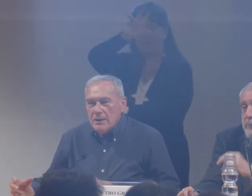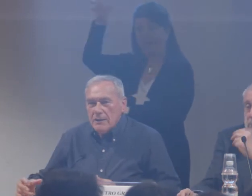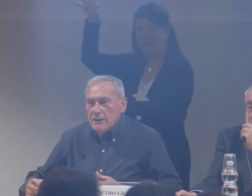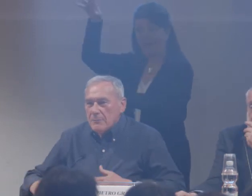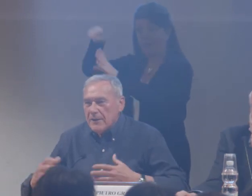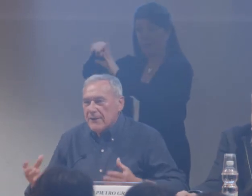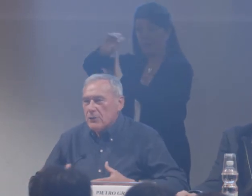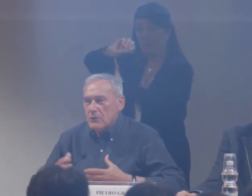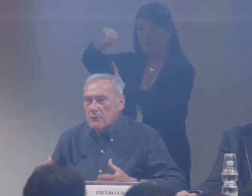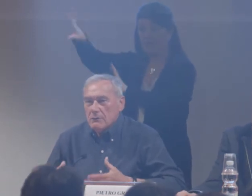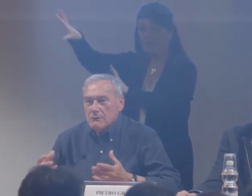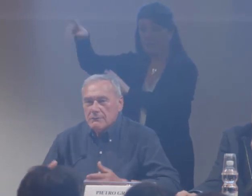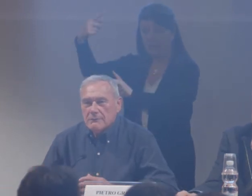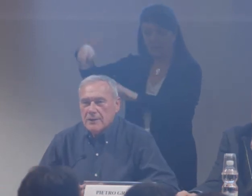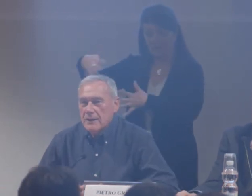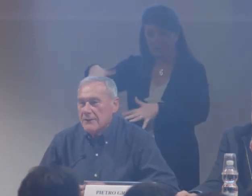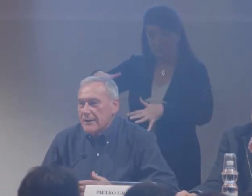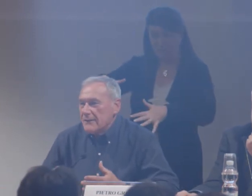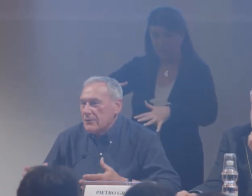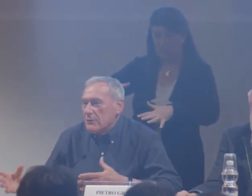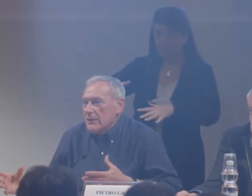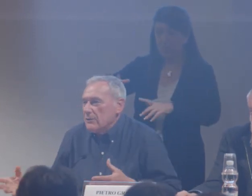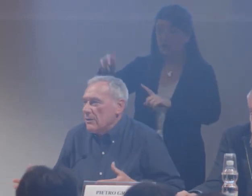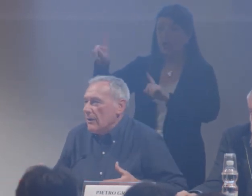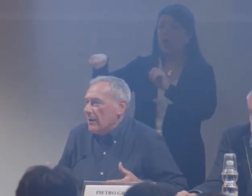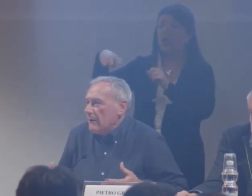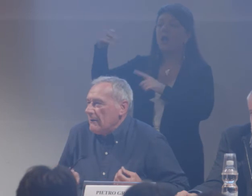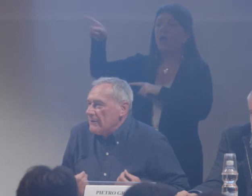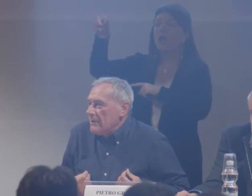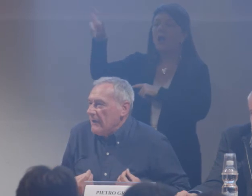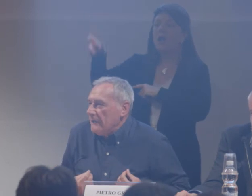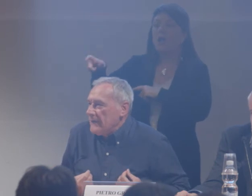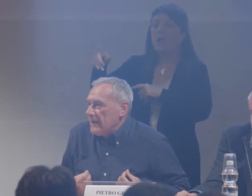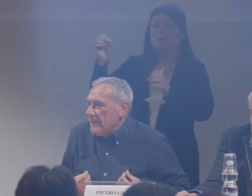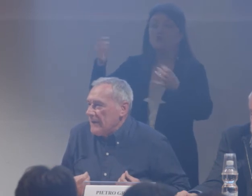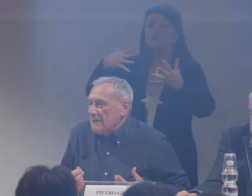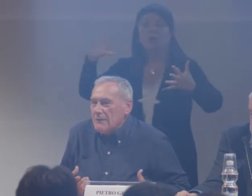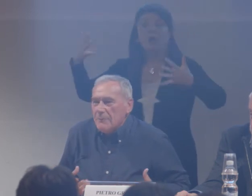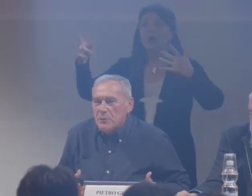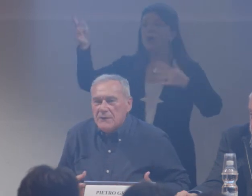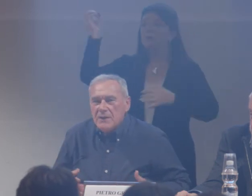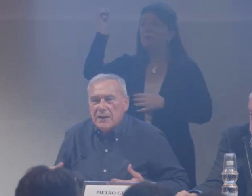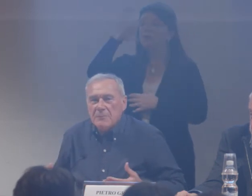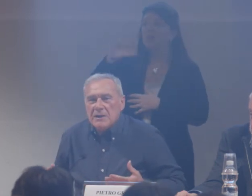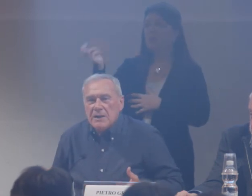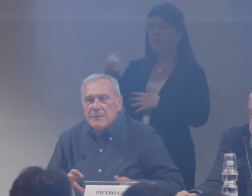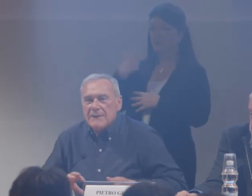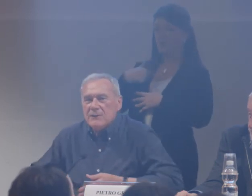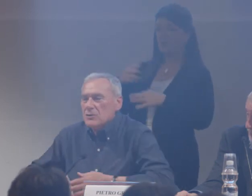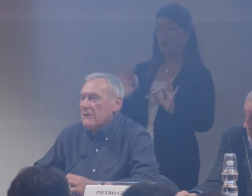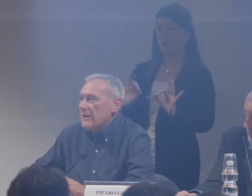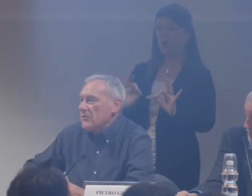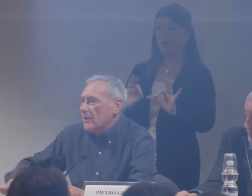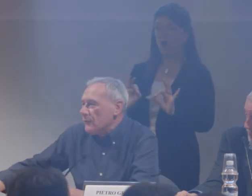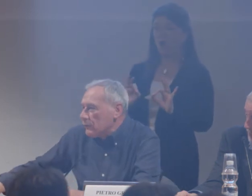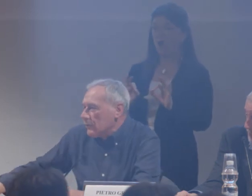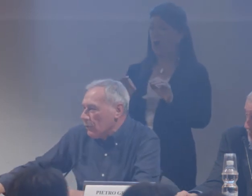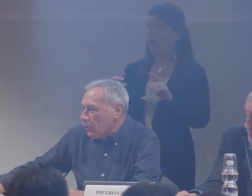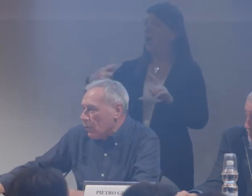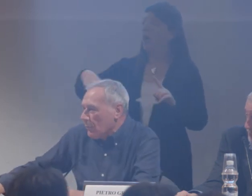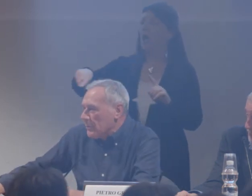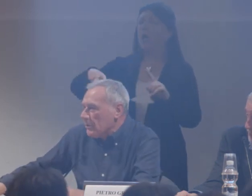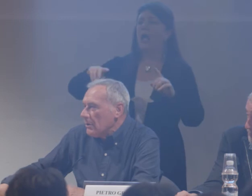è preso si era scordato di avvisare me. La polizia e i carabinieri, pensando di avere già